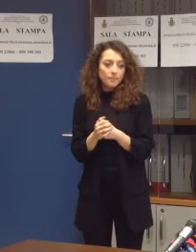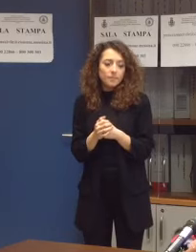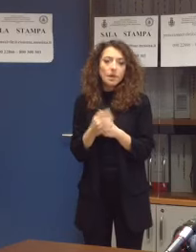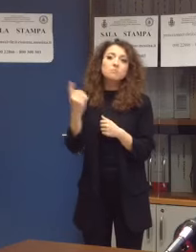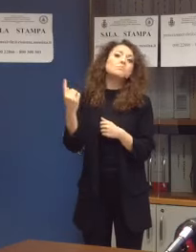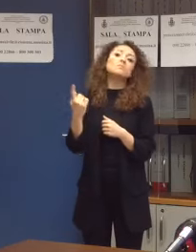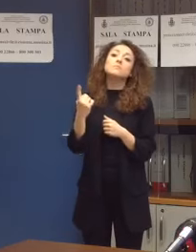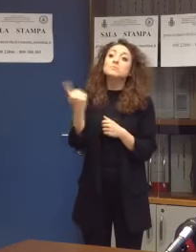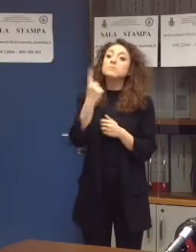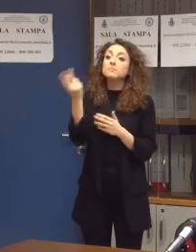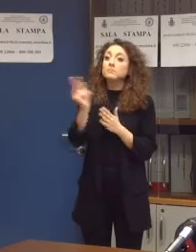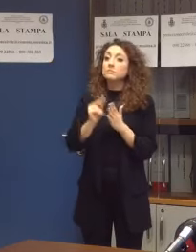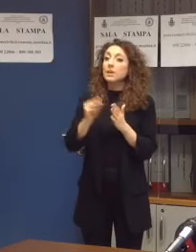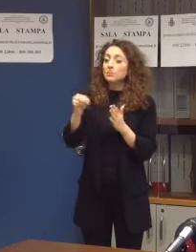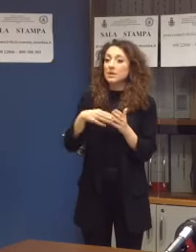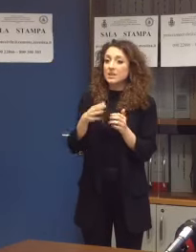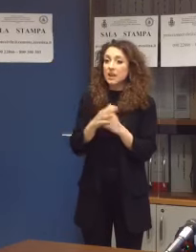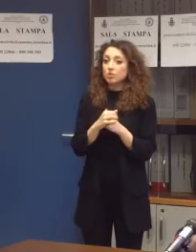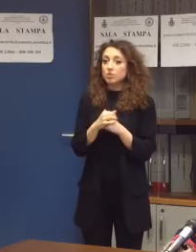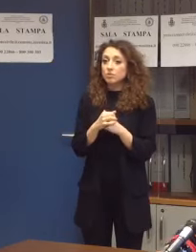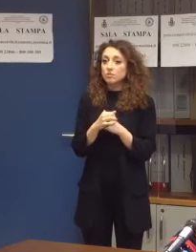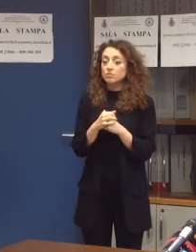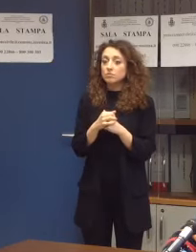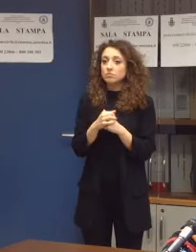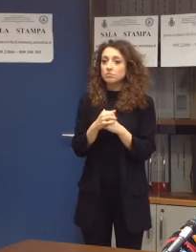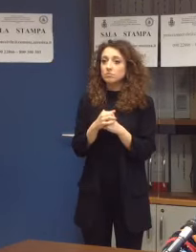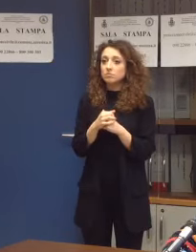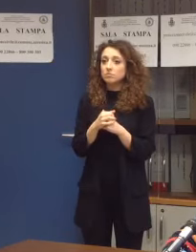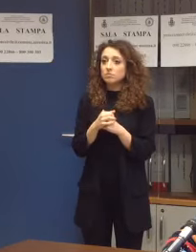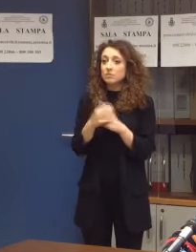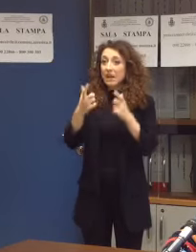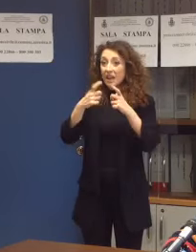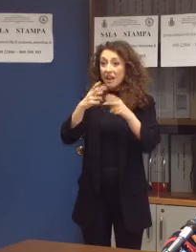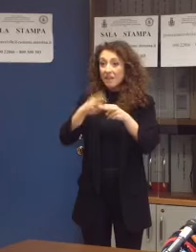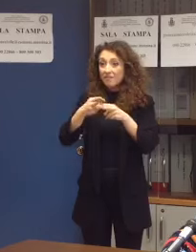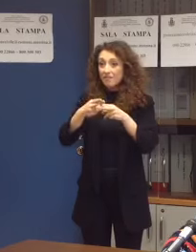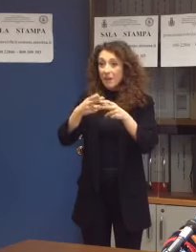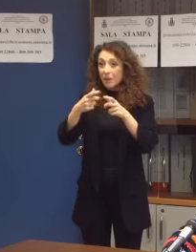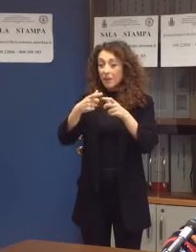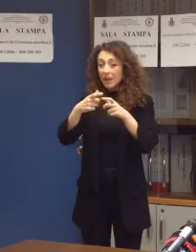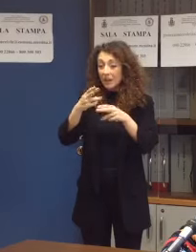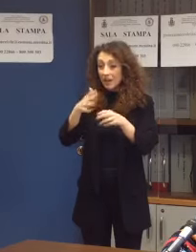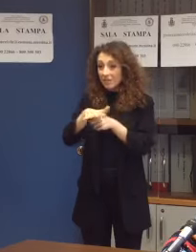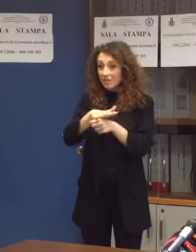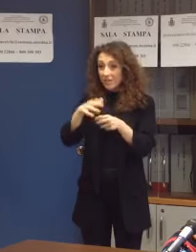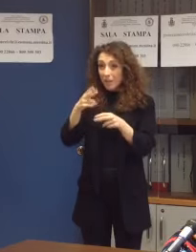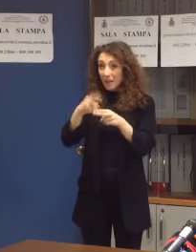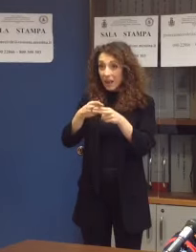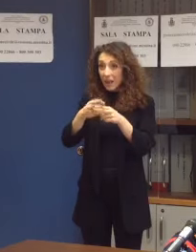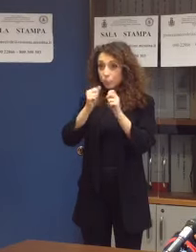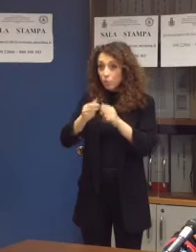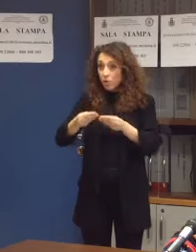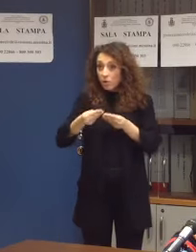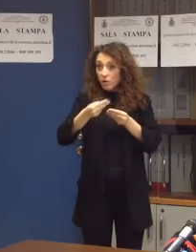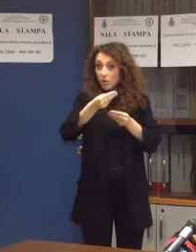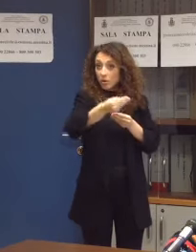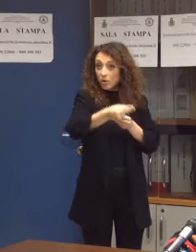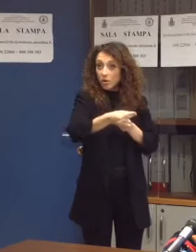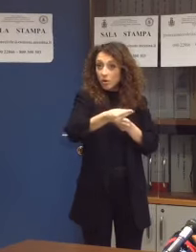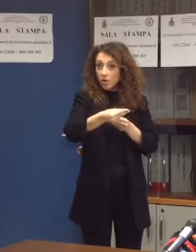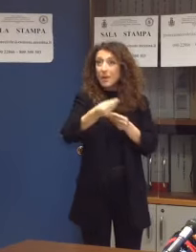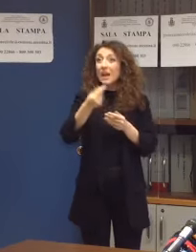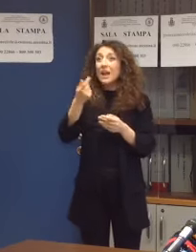qualcuno mi scrive se può essere cedibile la card, è ovvio che no. Mi è arrivato un messaggio, dice, siccome non la consuma